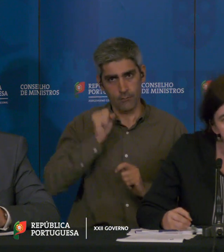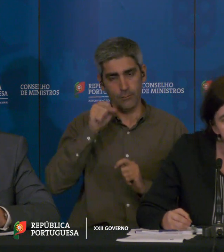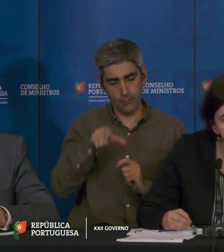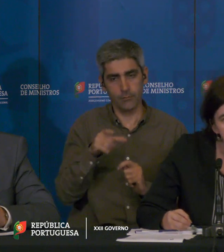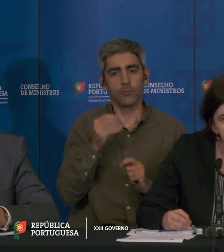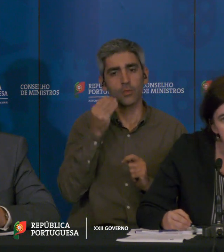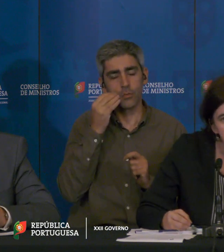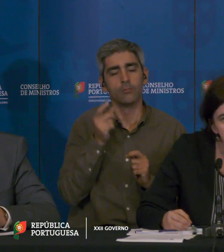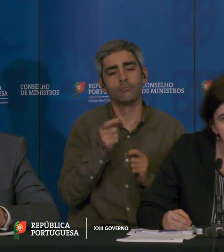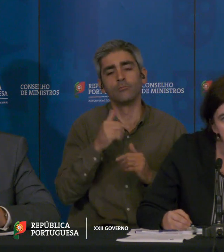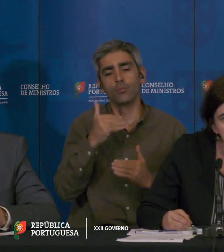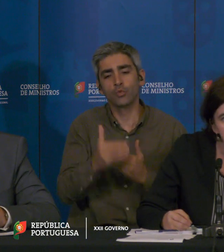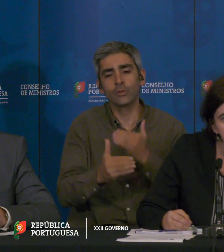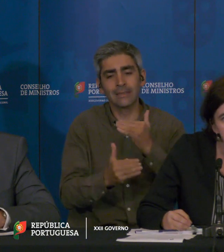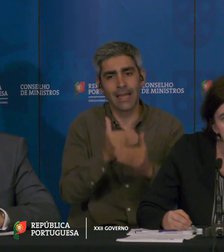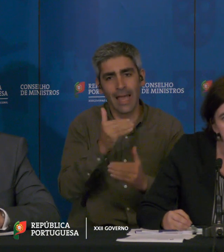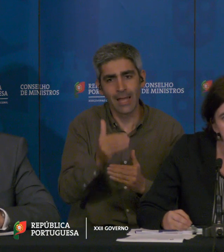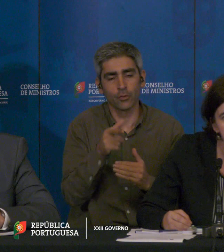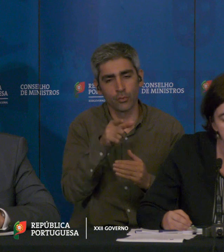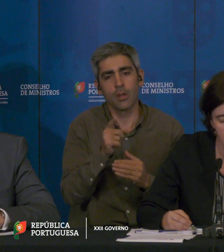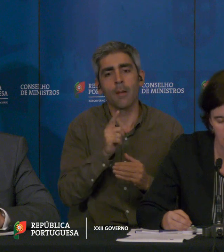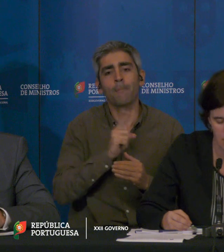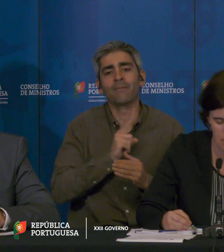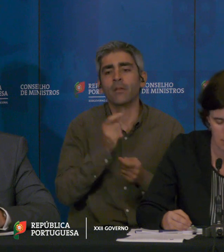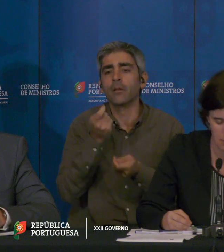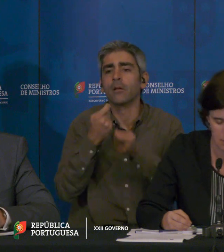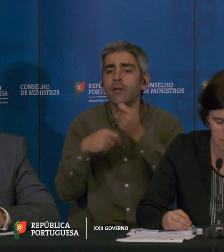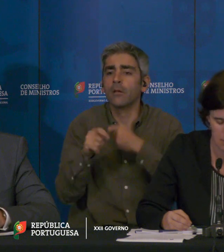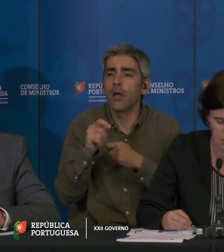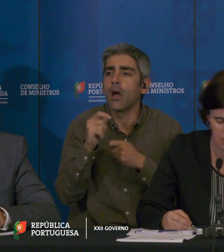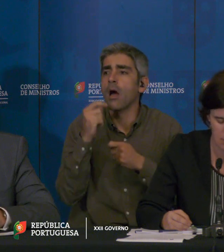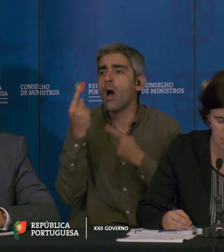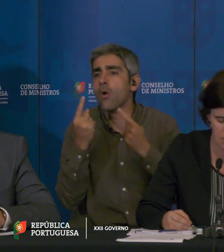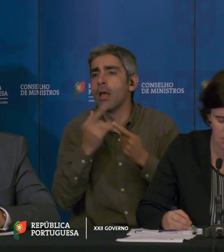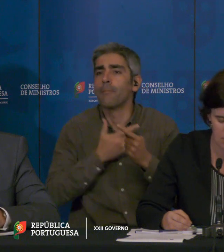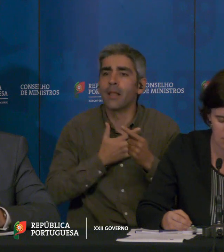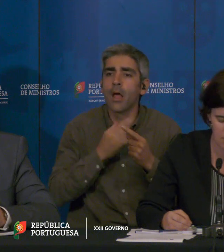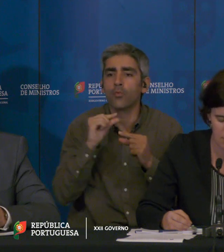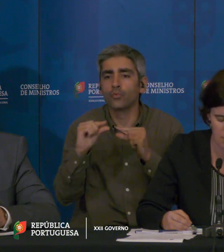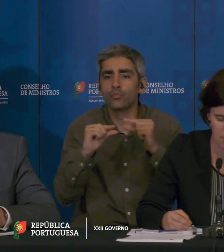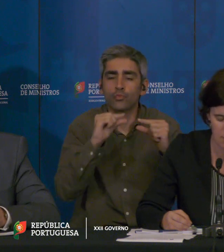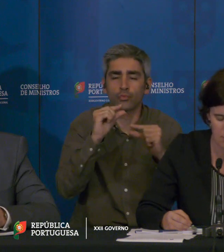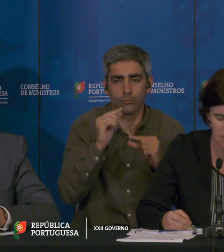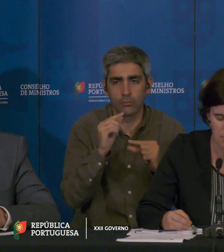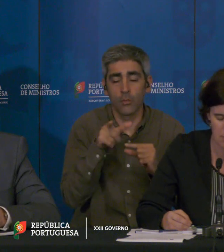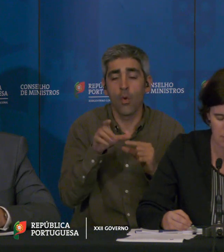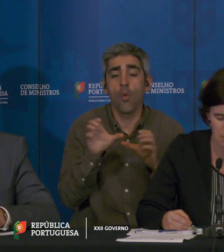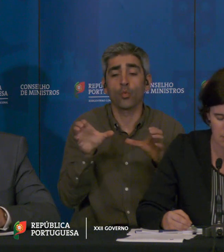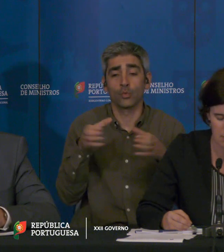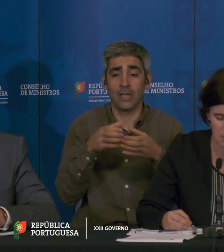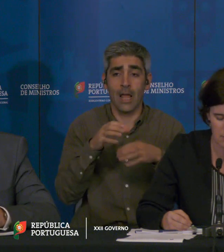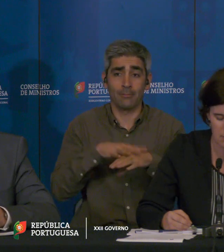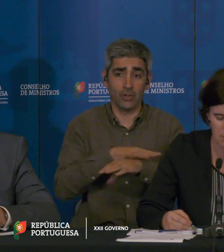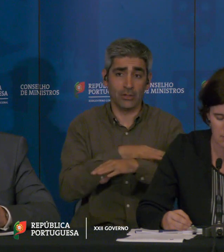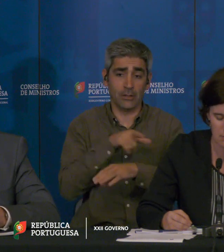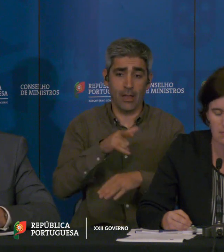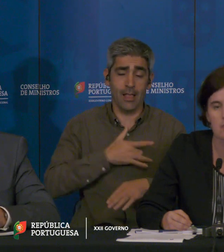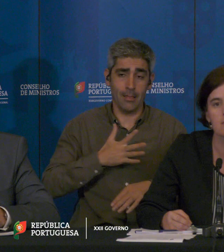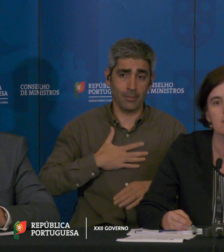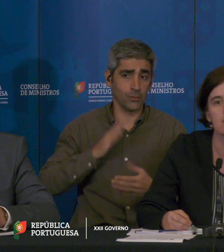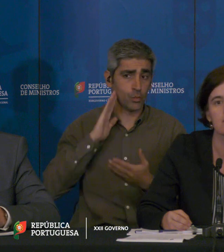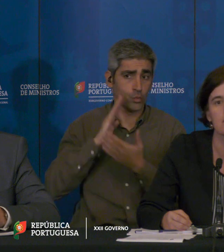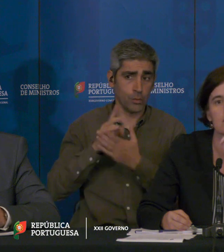de reprivatização da empresa. Queria referir que o Conselho de Administração da empresa, nos últimos